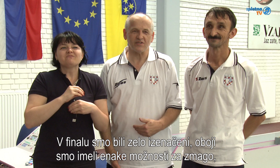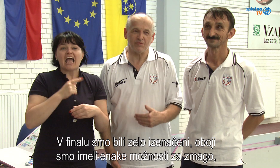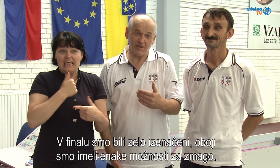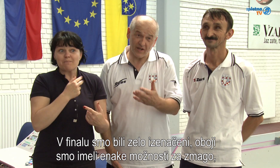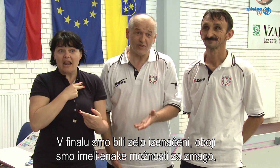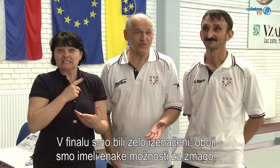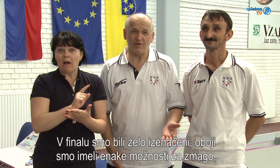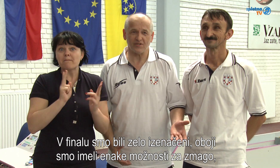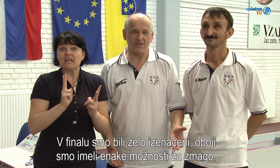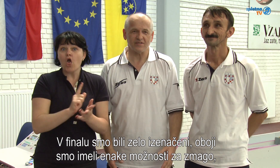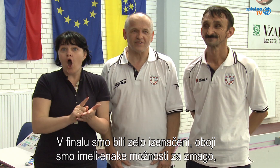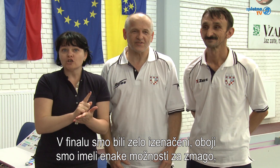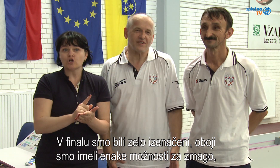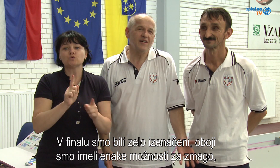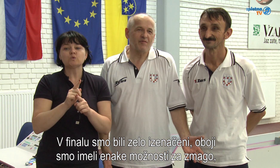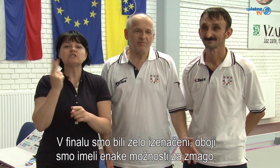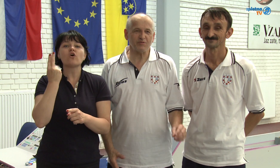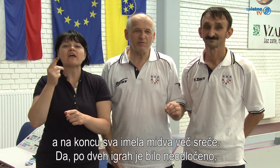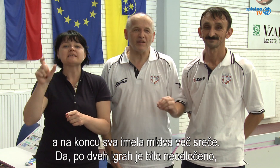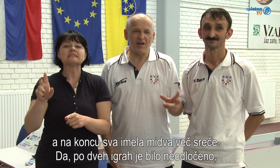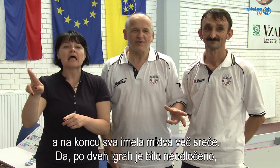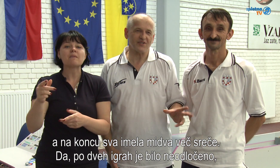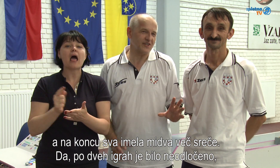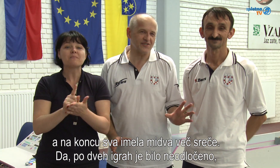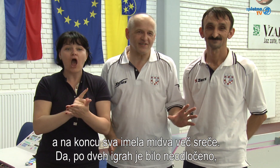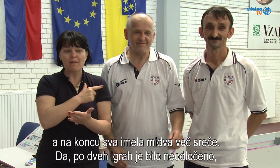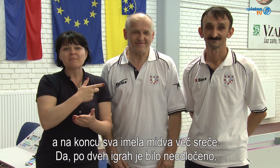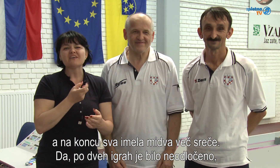i mi, a i oni su imali šanse, znači, mi smo imali malo više sreće.